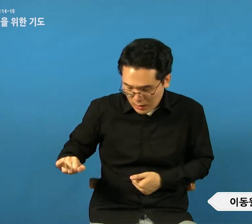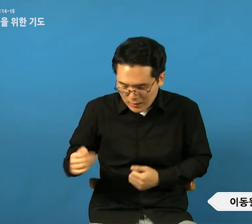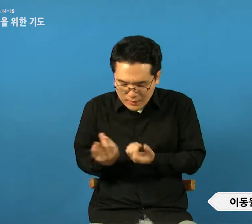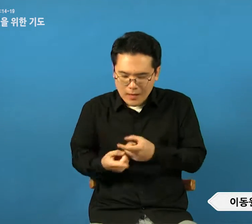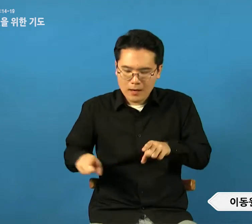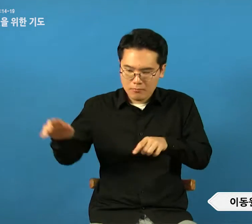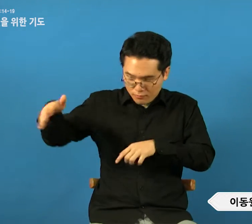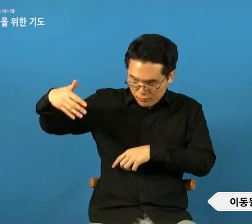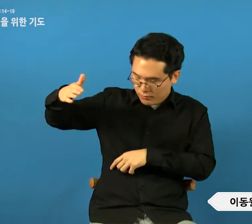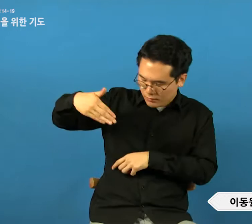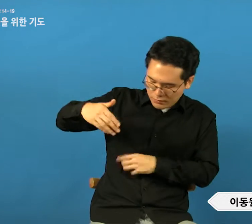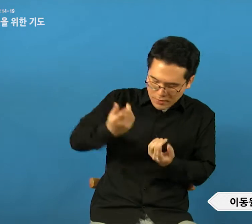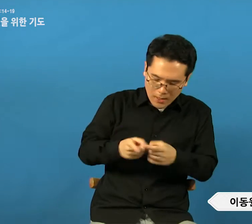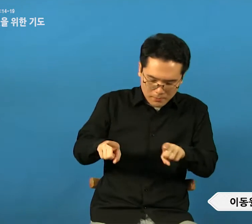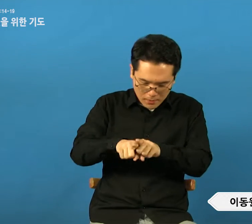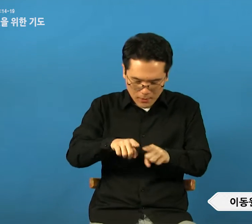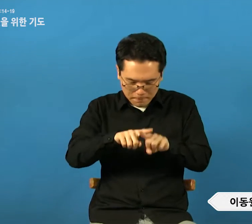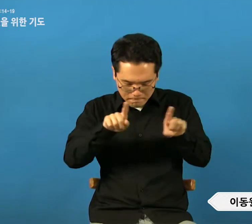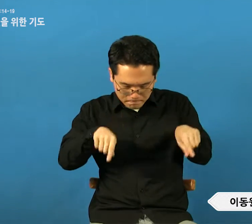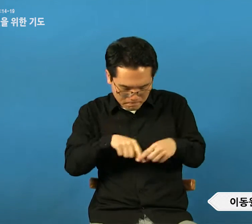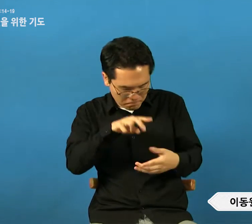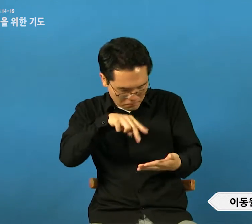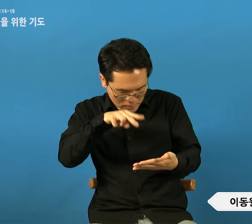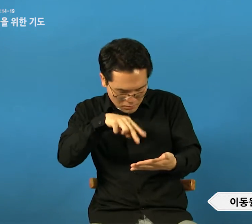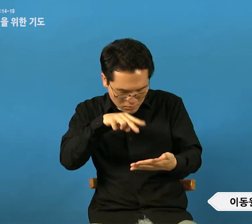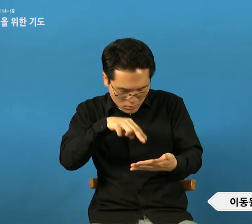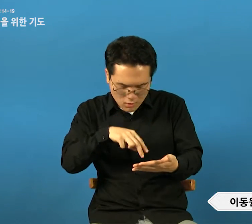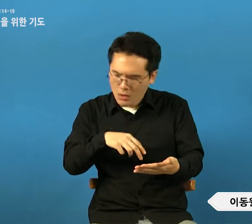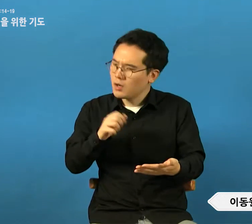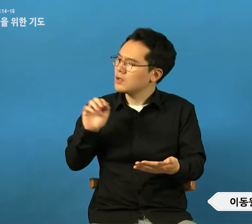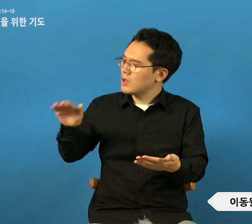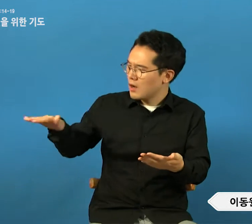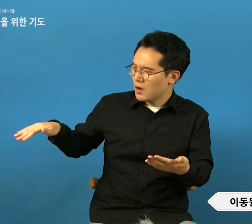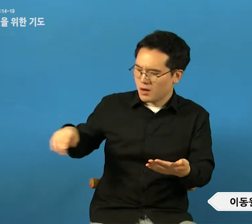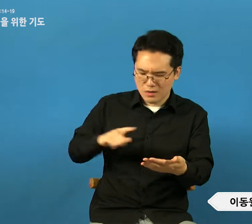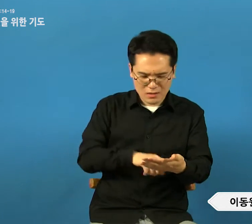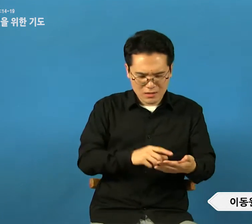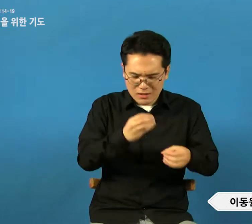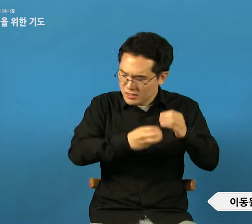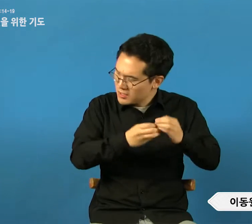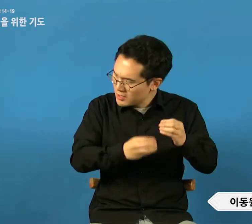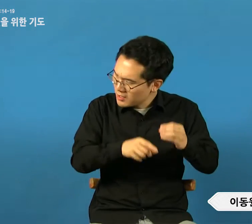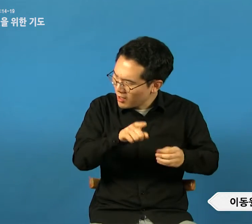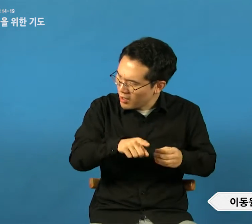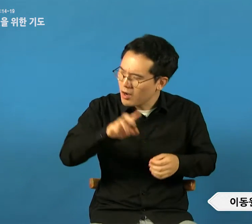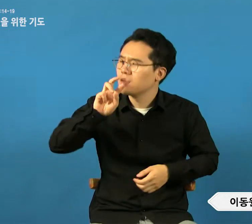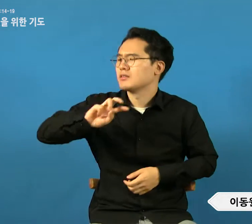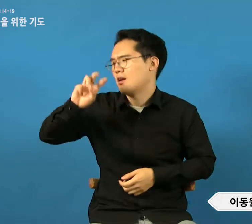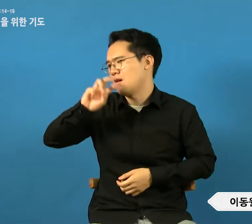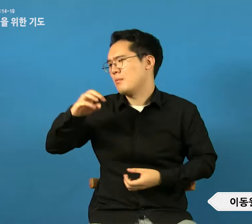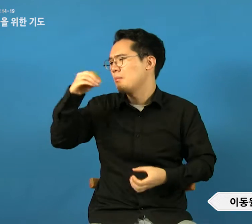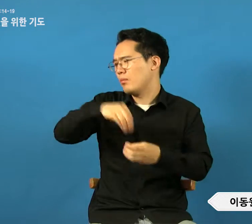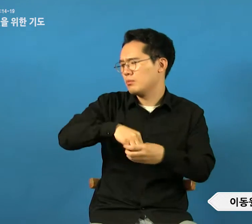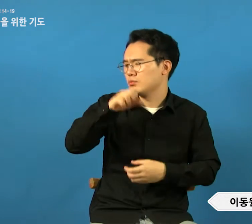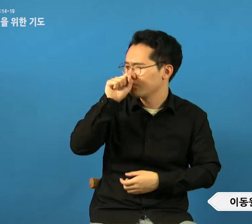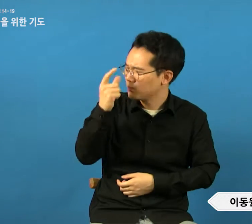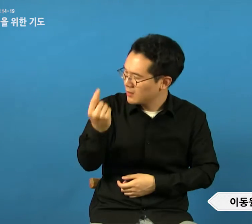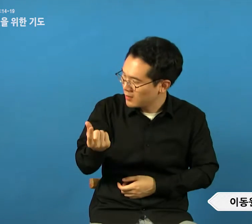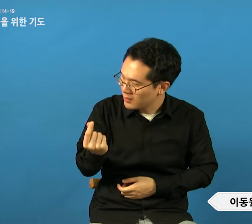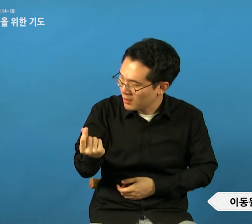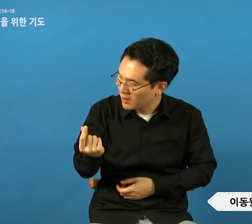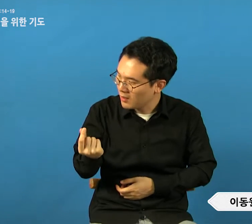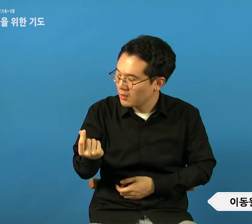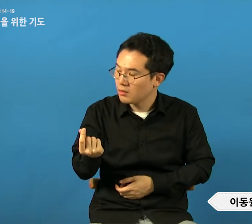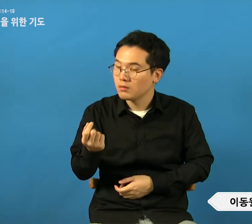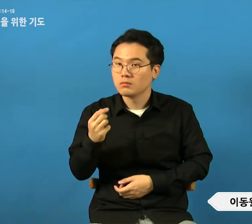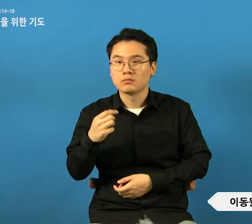같이 읽어보면서 야, 이 시에 곡을 하나 붙이면 좋겠다. 곡을 붙였어요.